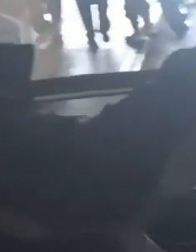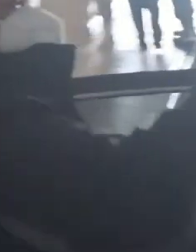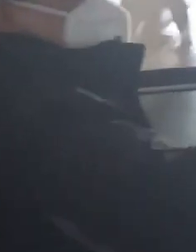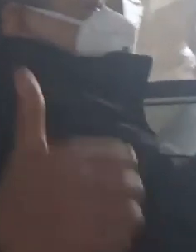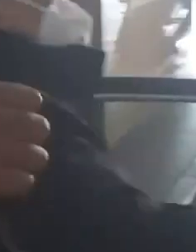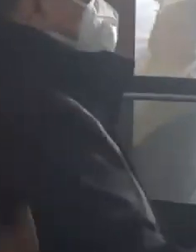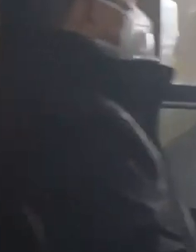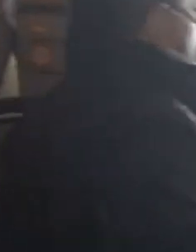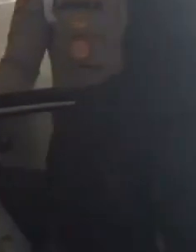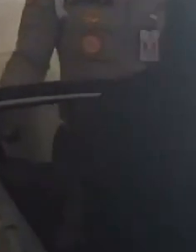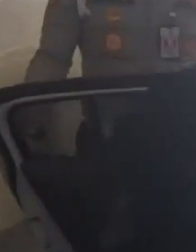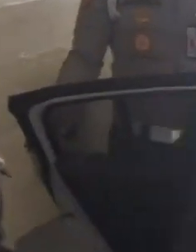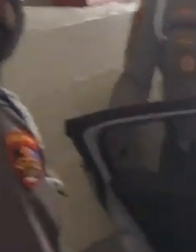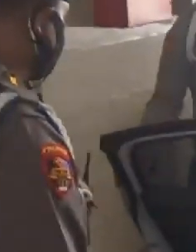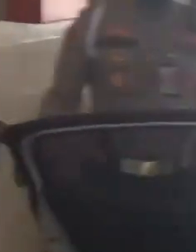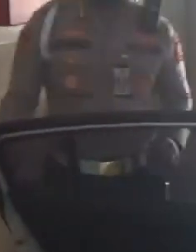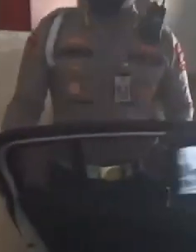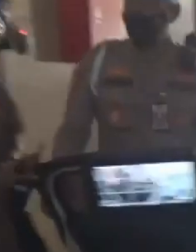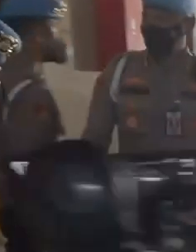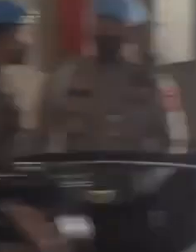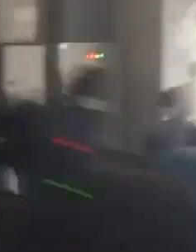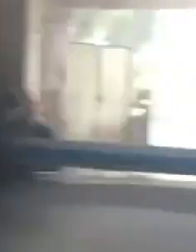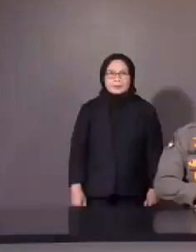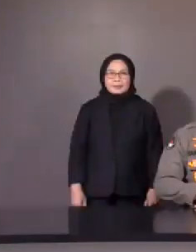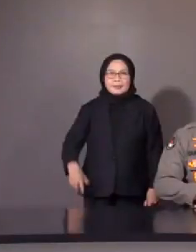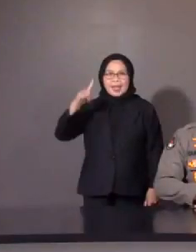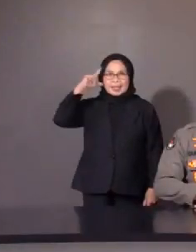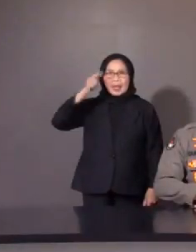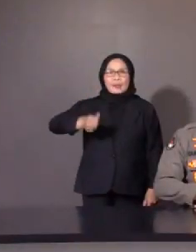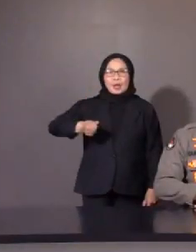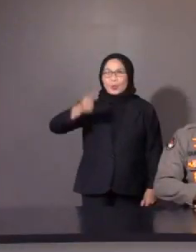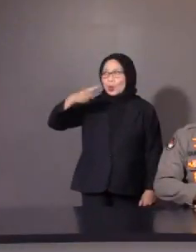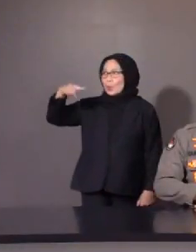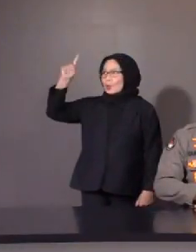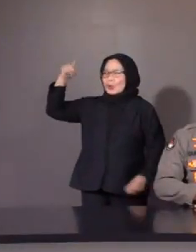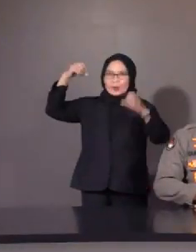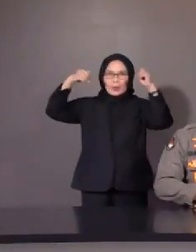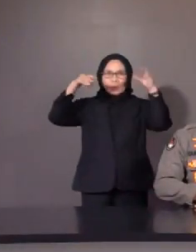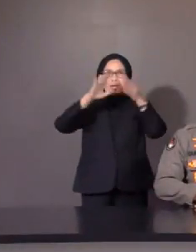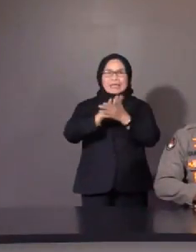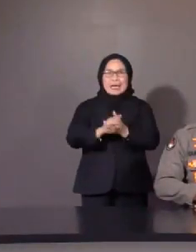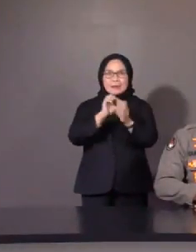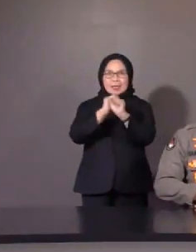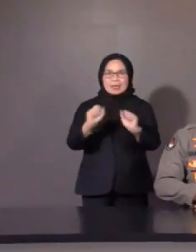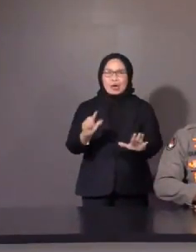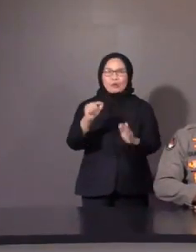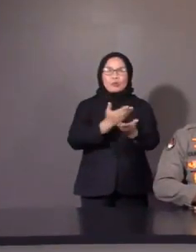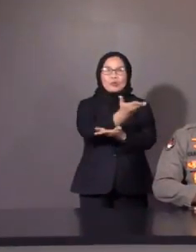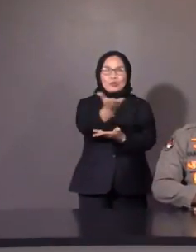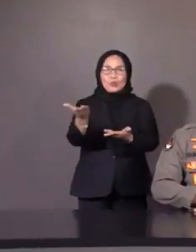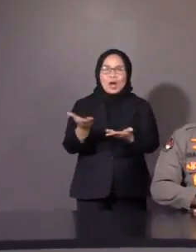lalu saat ini bebas dari penjara setelah menjalani program bebas bersyarat sejak April